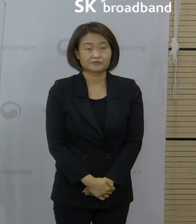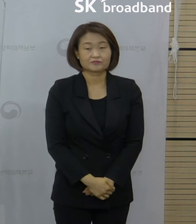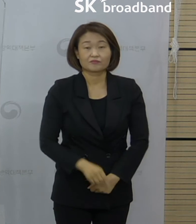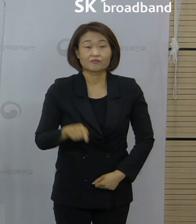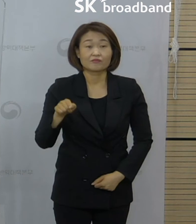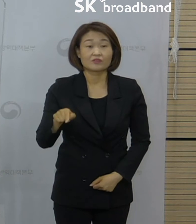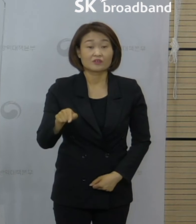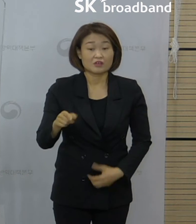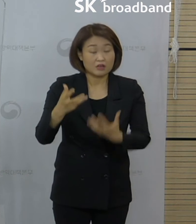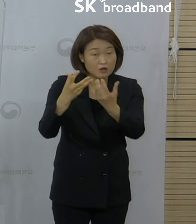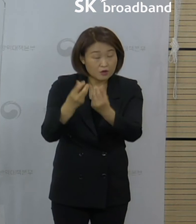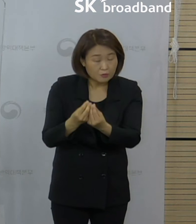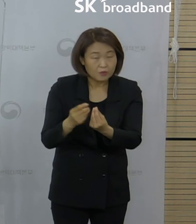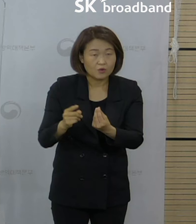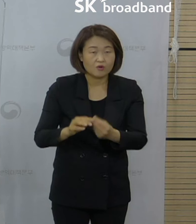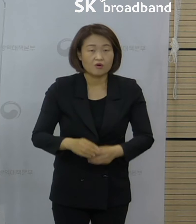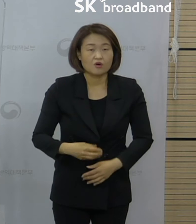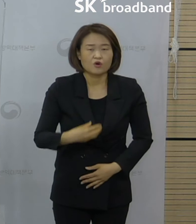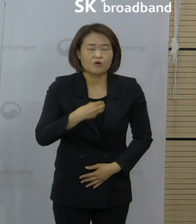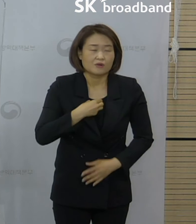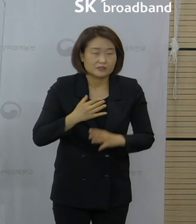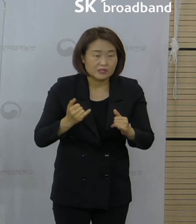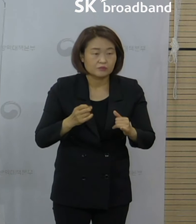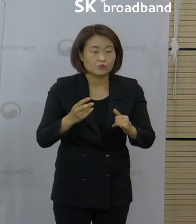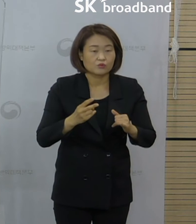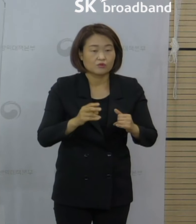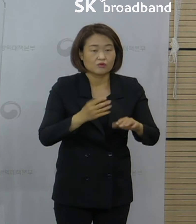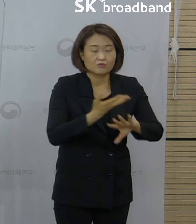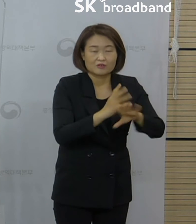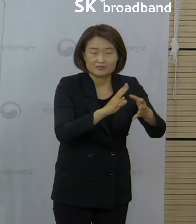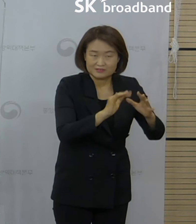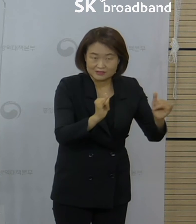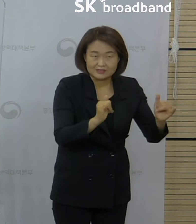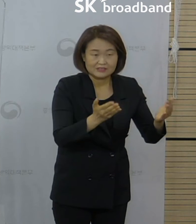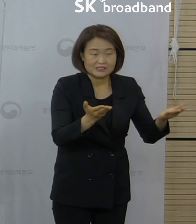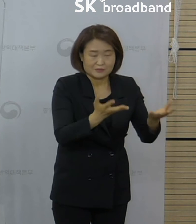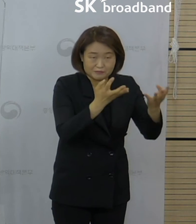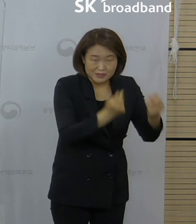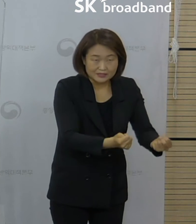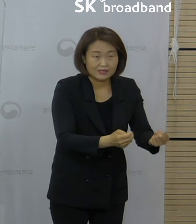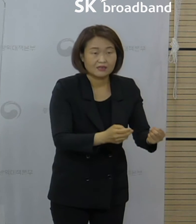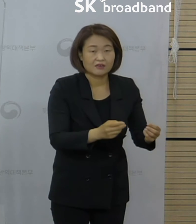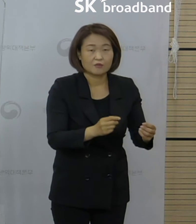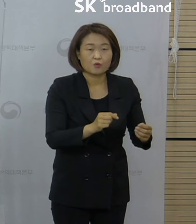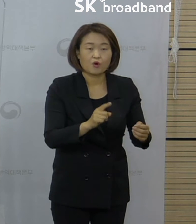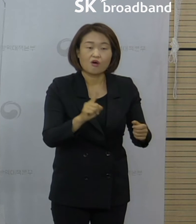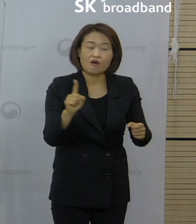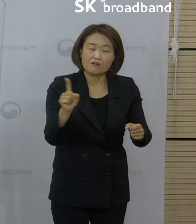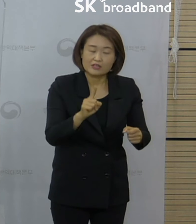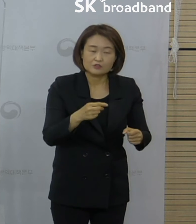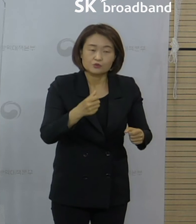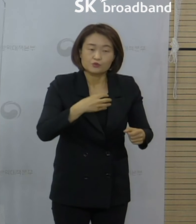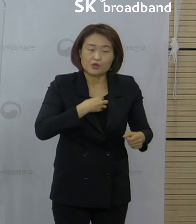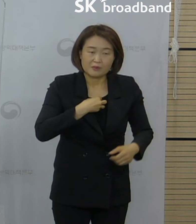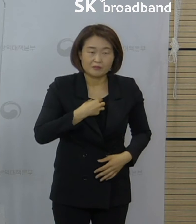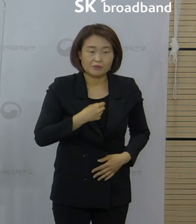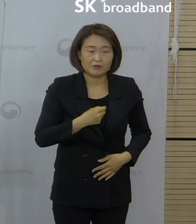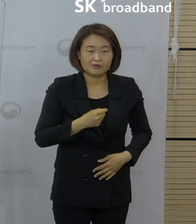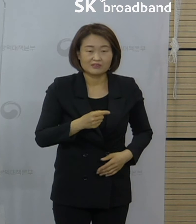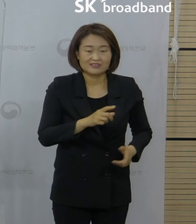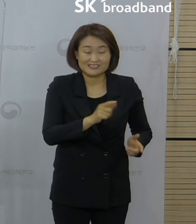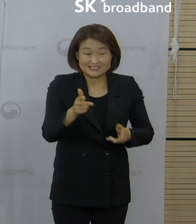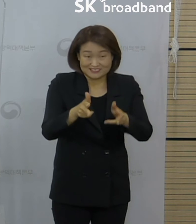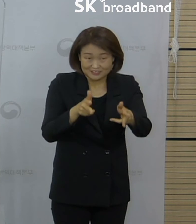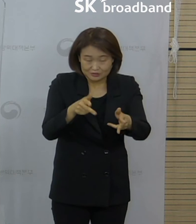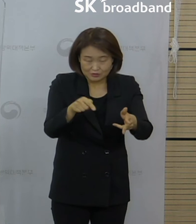특정한 고위험군 일정 지역의 외국인 근로자, 특정한 사업장에 근무하는 사람, 또 특정 지역의 주민 등이